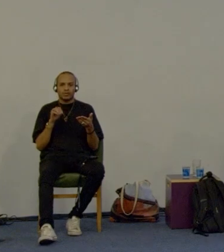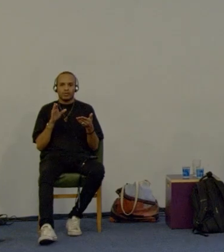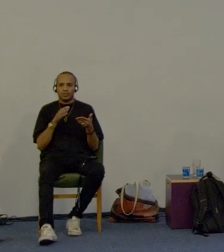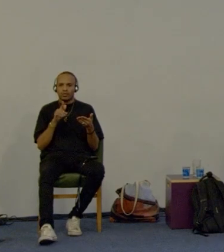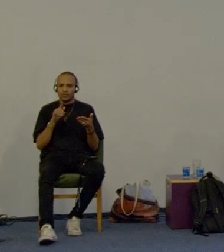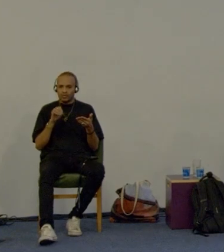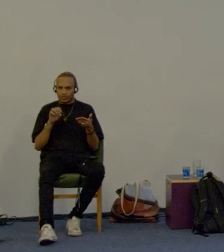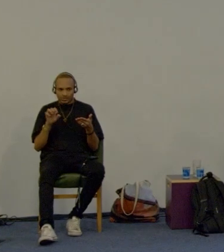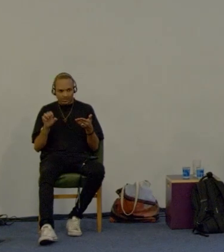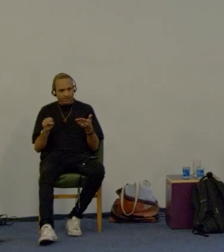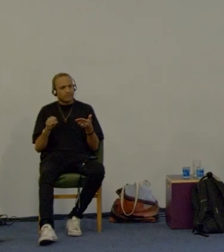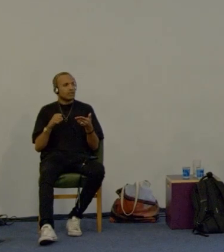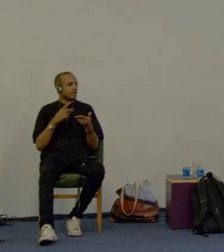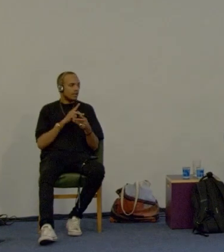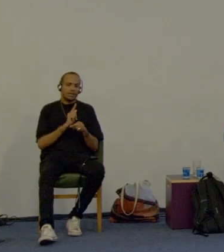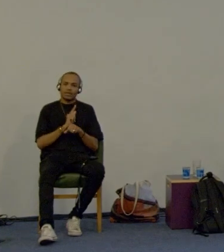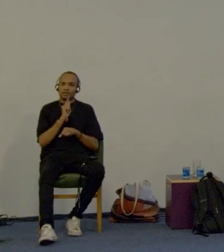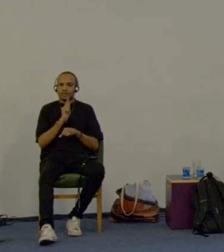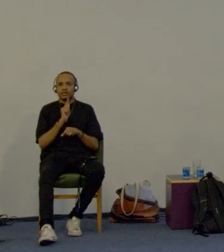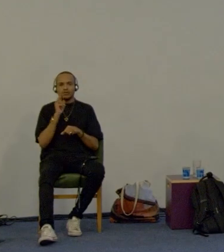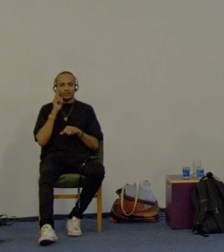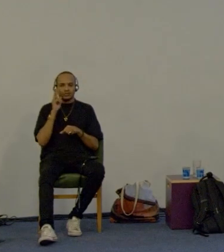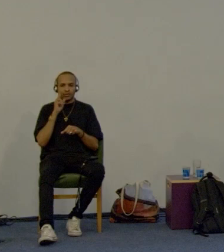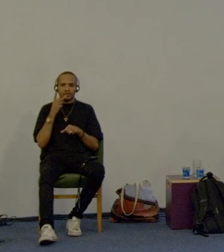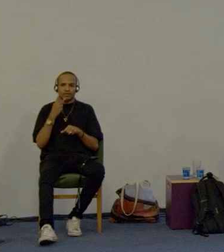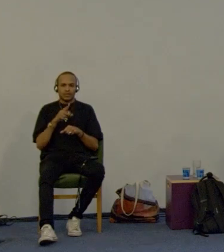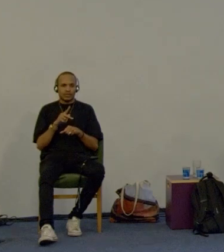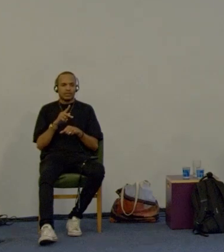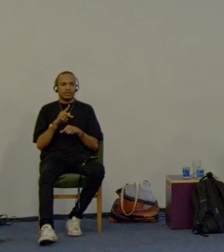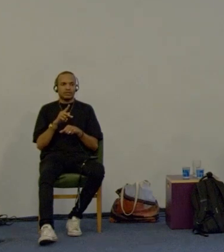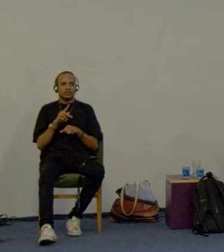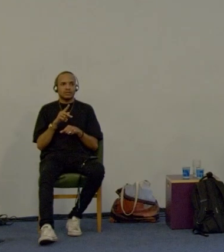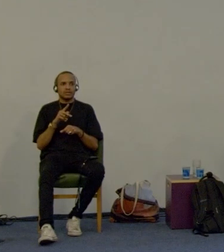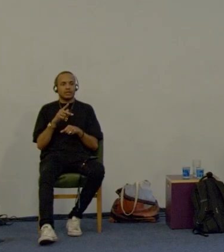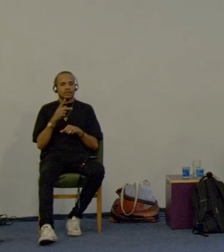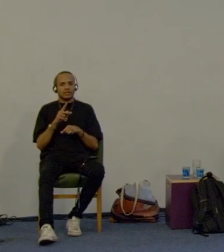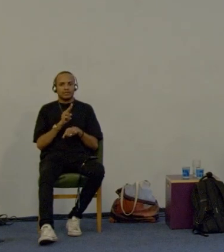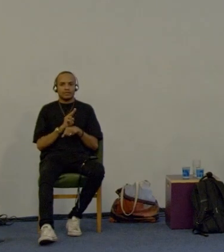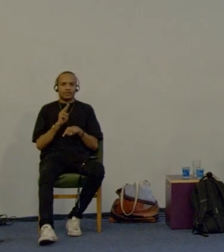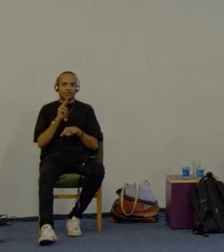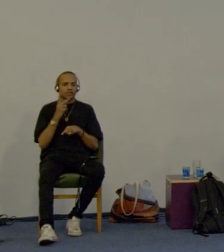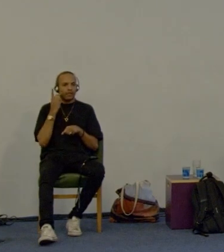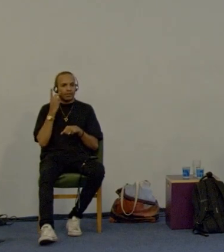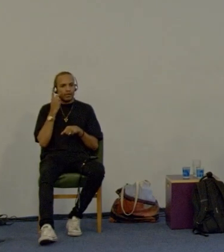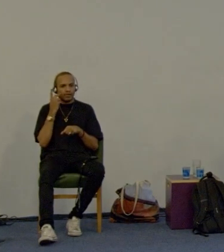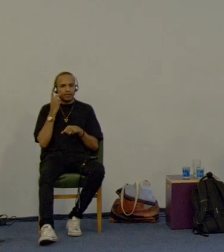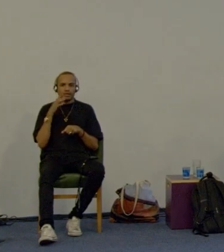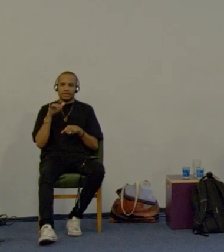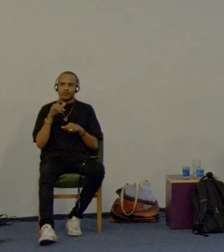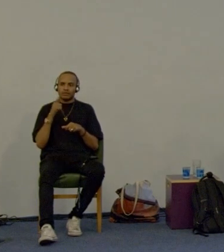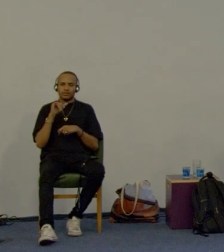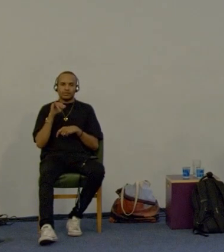Neves, que é graduado em História pela Universidade de São Paulo, mestre e doutor em Antropologia pela Universidade de